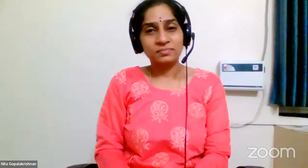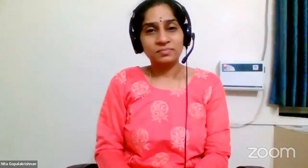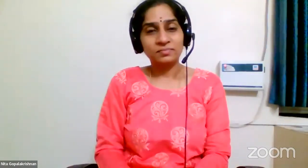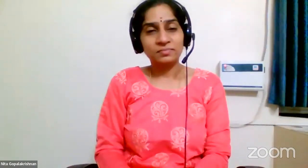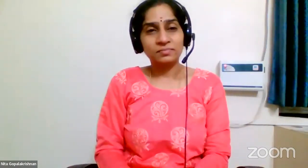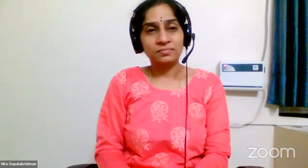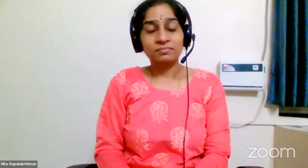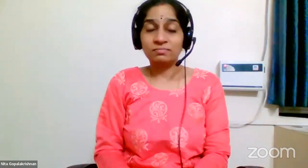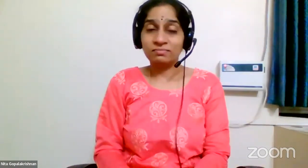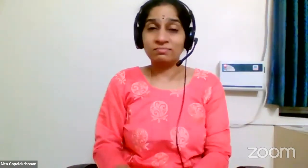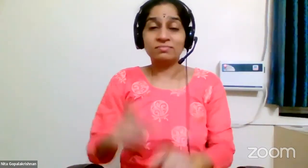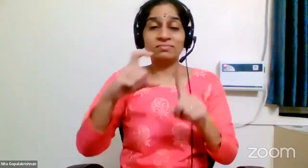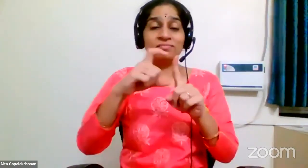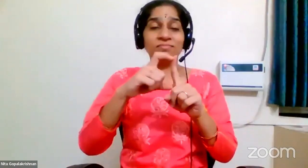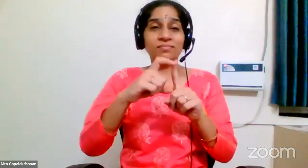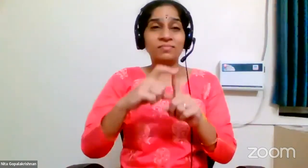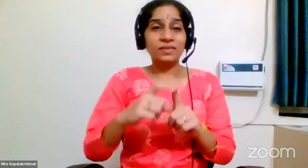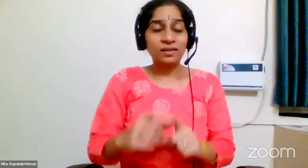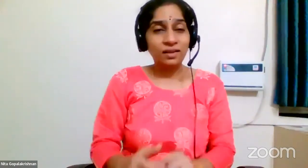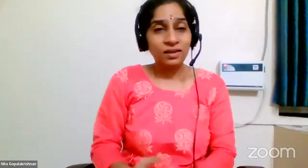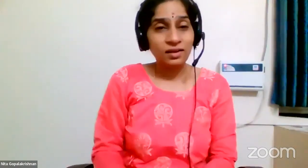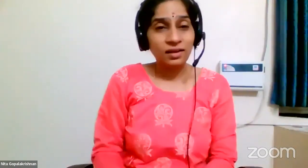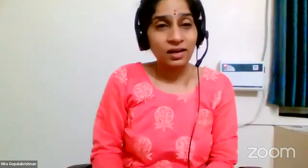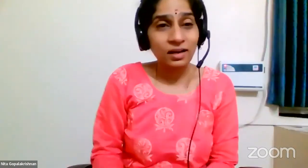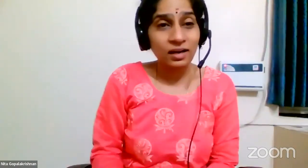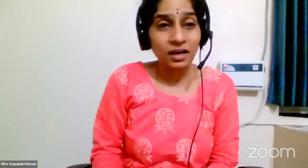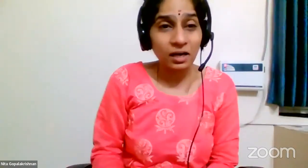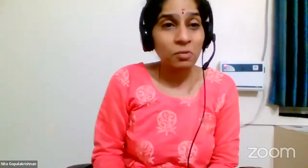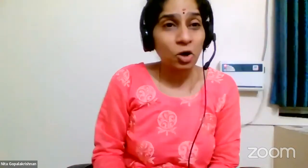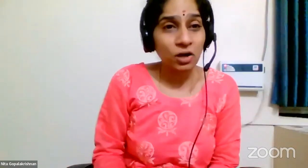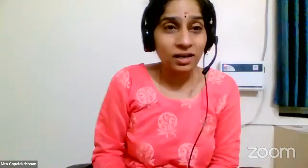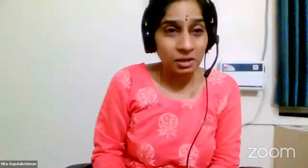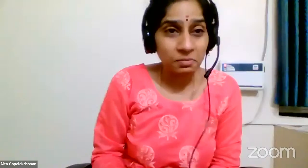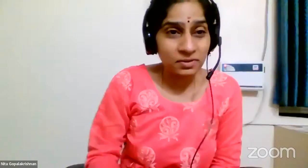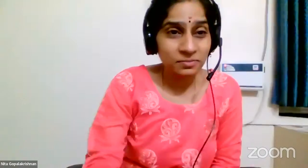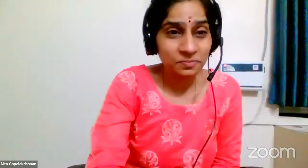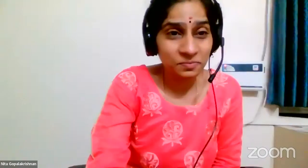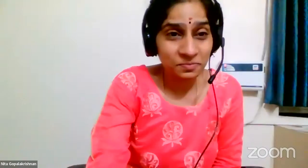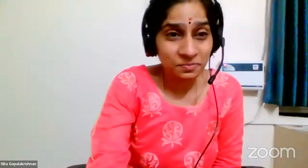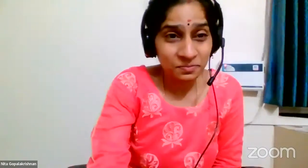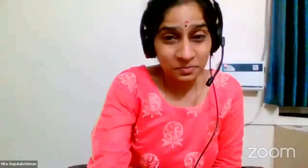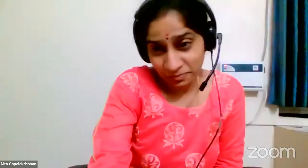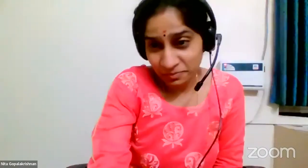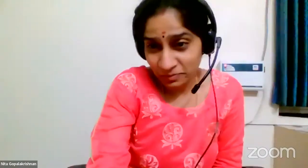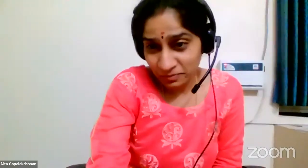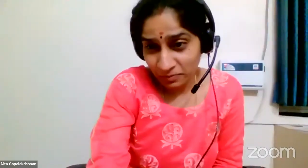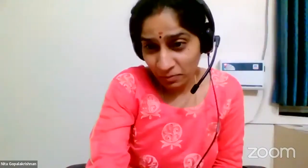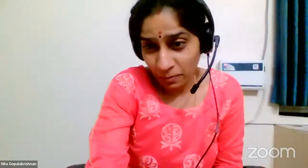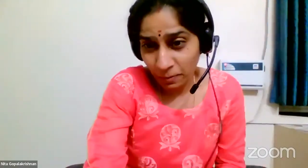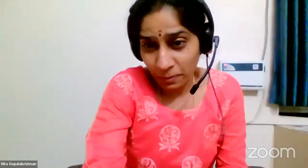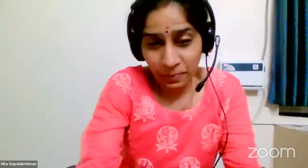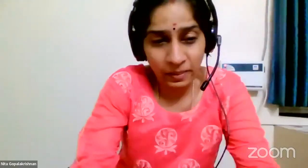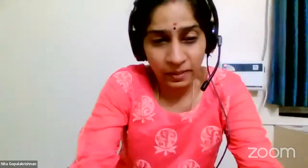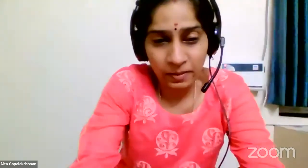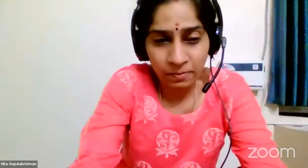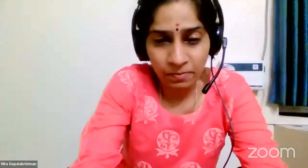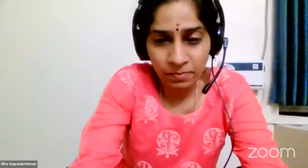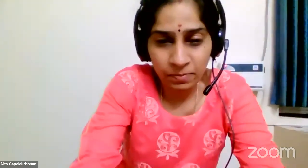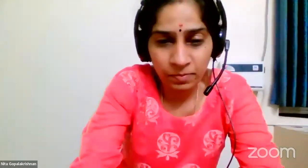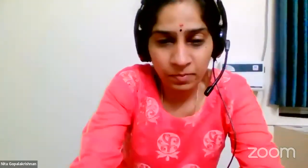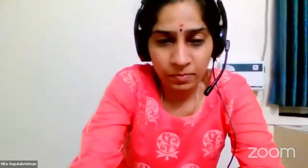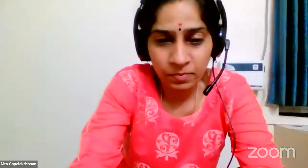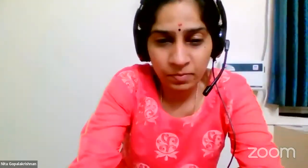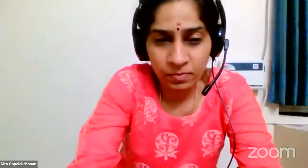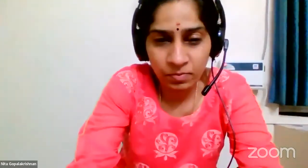कर्म क्या है, अकर्म क्या है। कर्म और अकर्म, हाँ, कर्म और अकर्म में क्या डिफरेंस